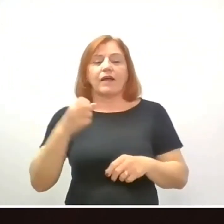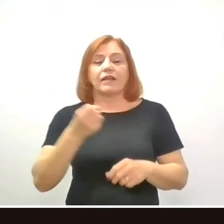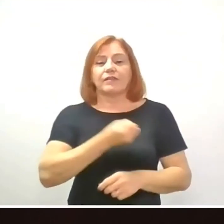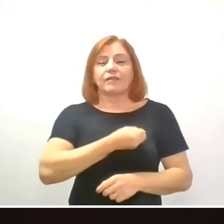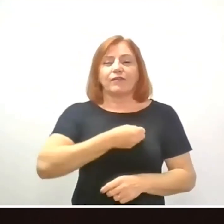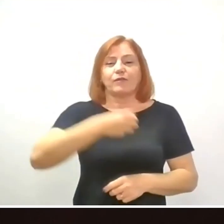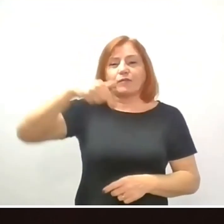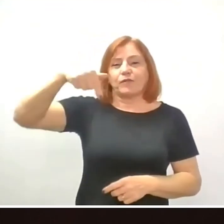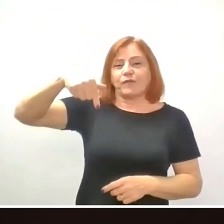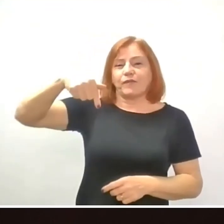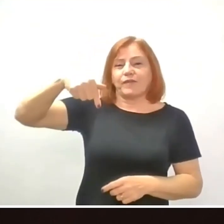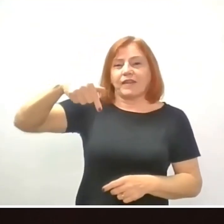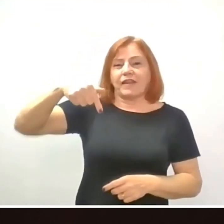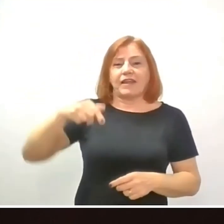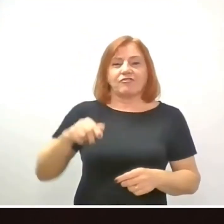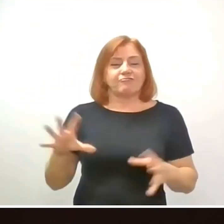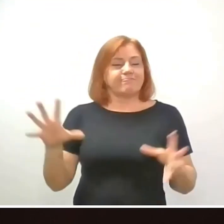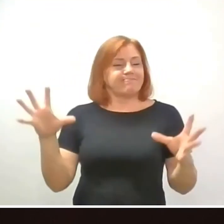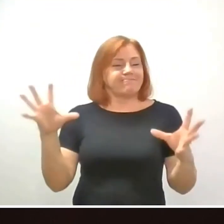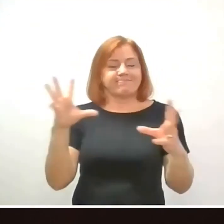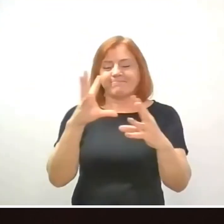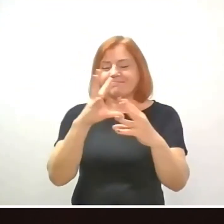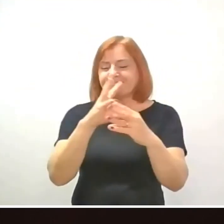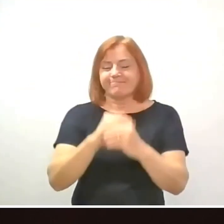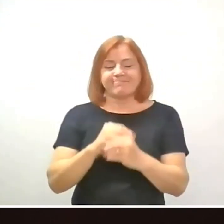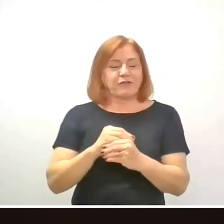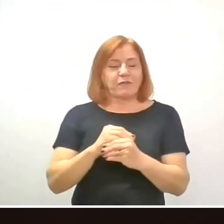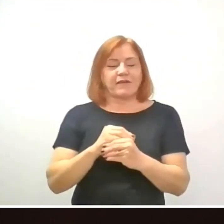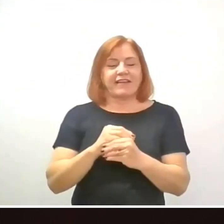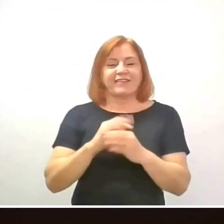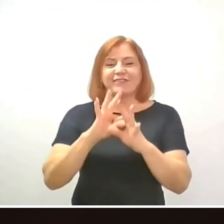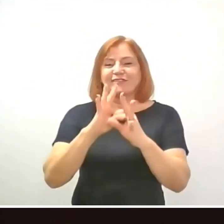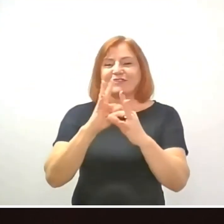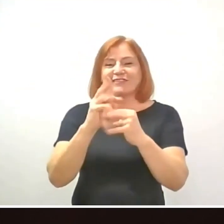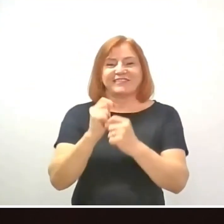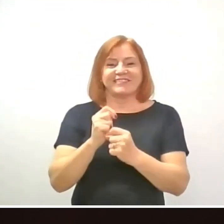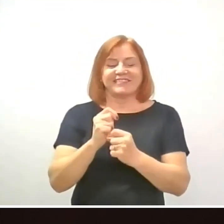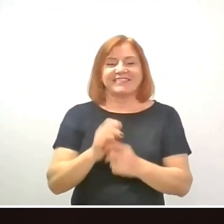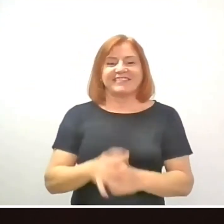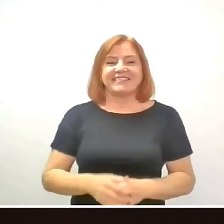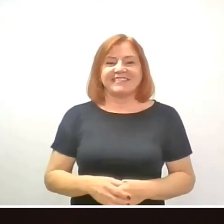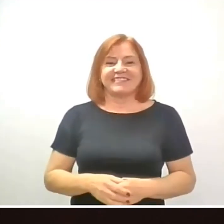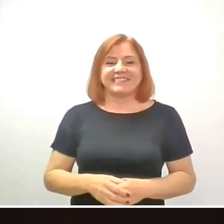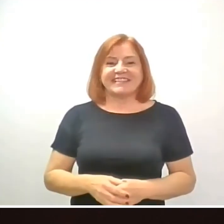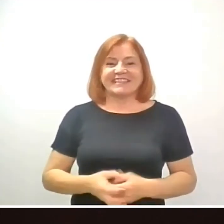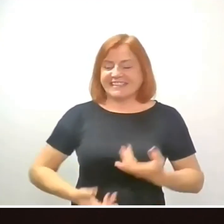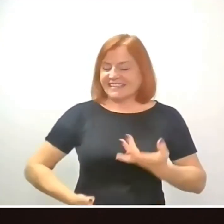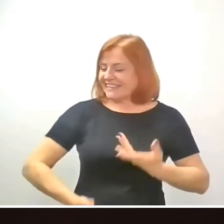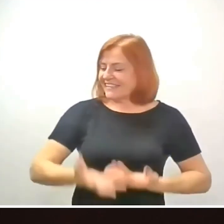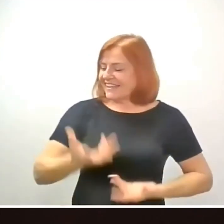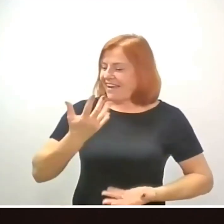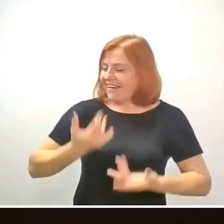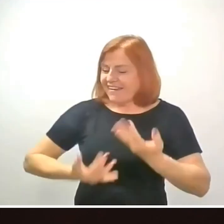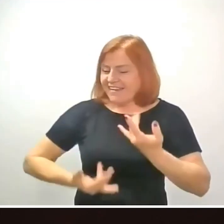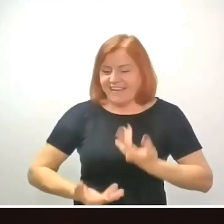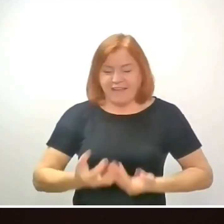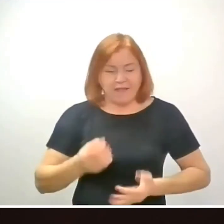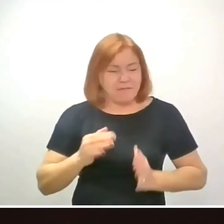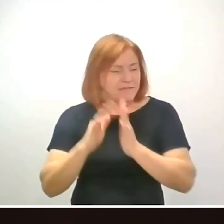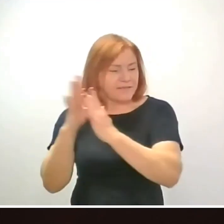É para a gente sair daqui queimando, né? A gente sair daqui queimando, louvando ao Senhor, que nós estamos numa era